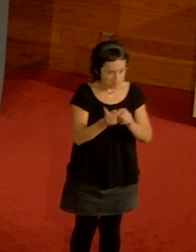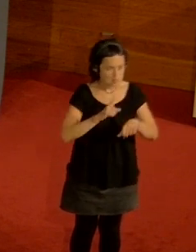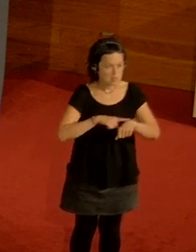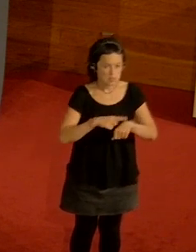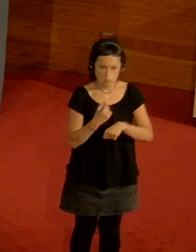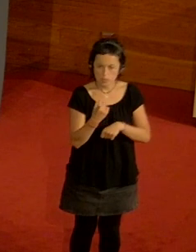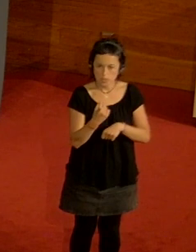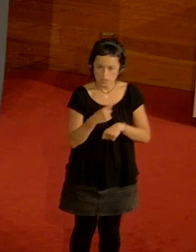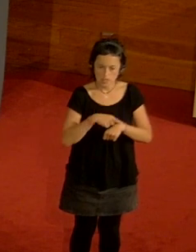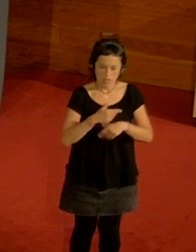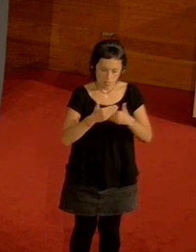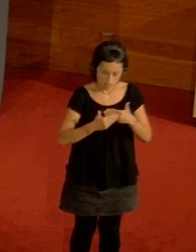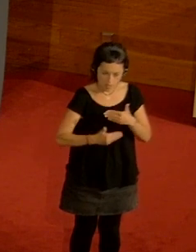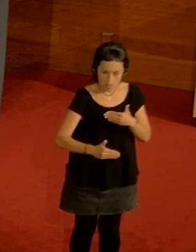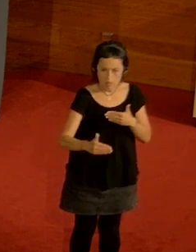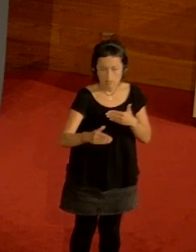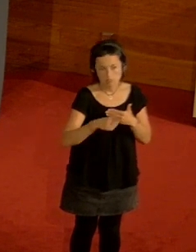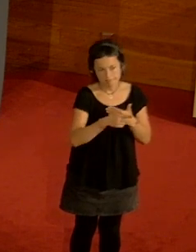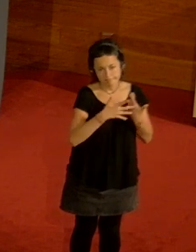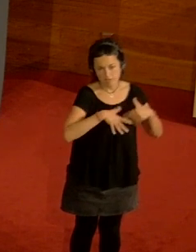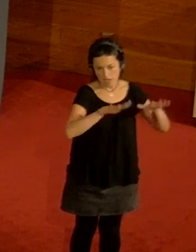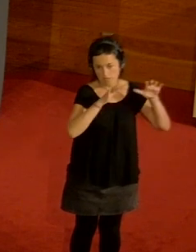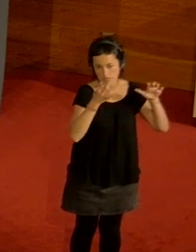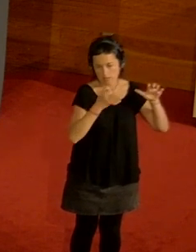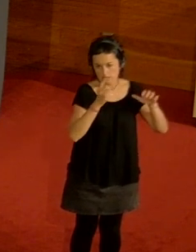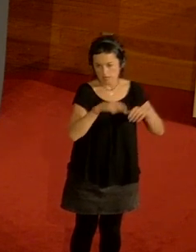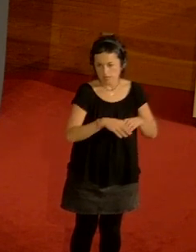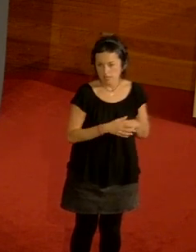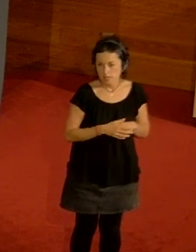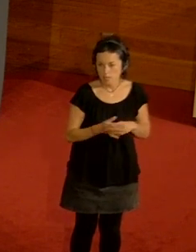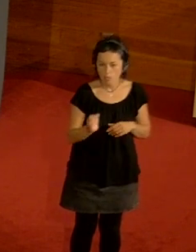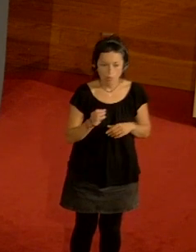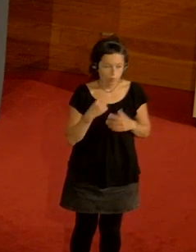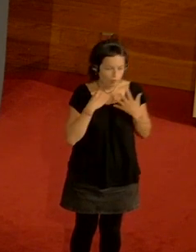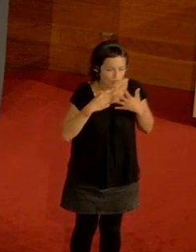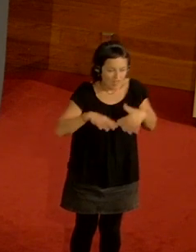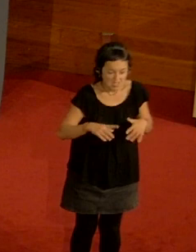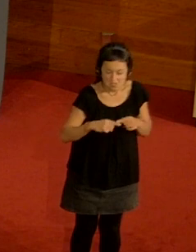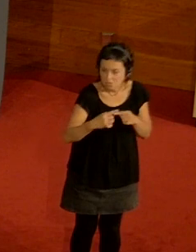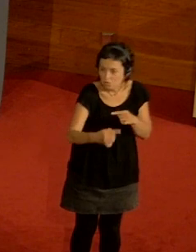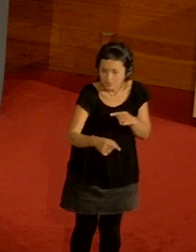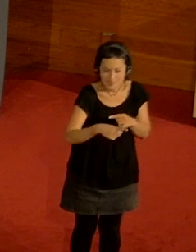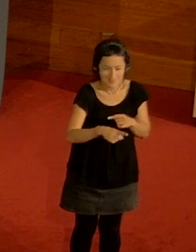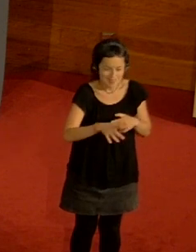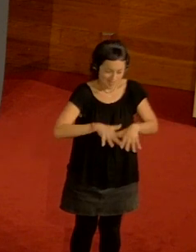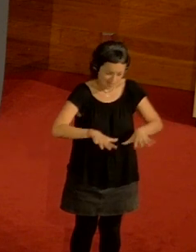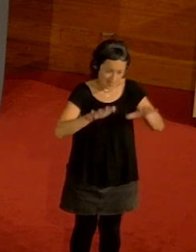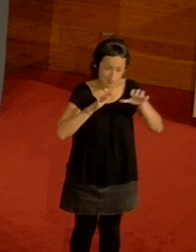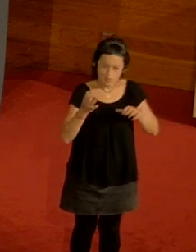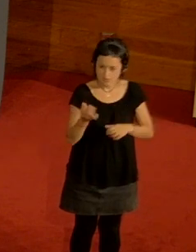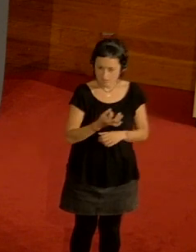creo que de eso también tenemos que que aprender así como de los fracasos cotidianos que son de de los que más tenemos que aprender